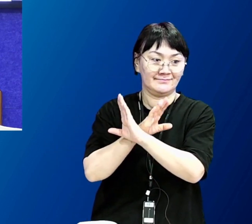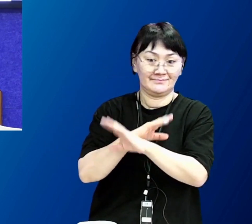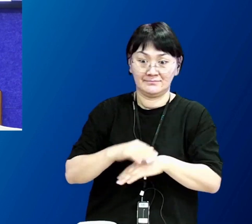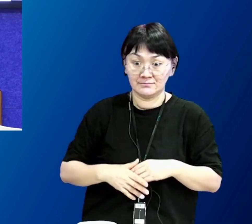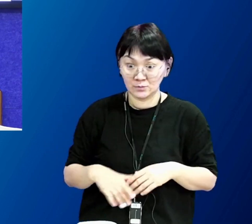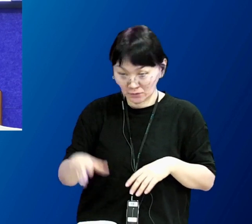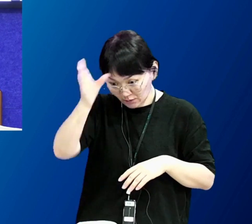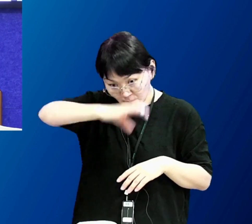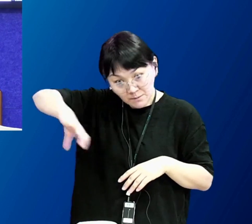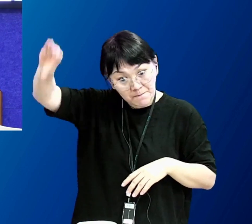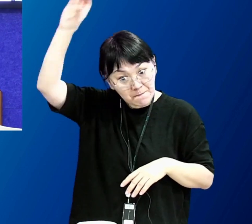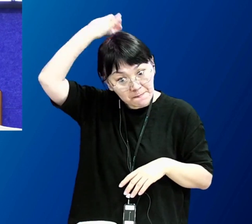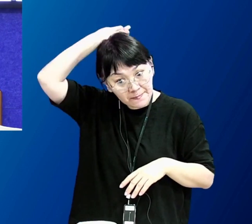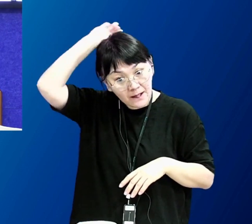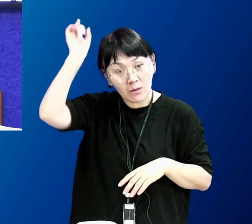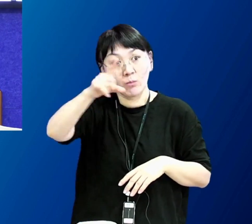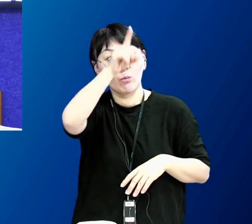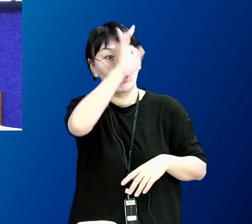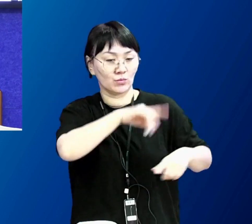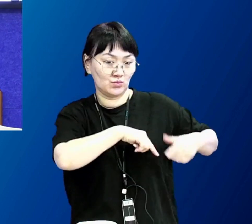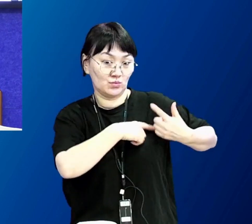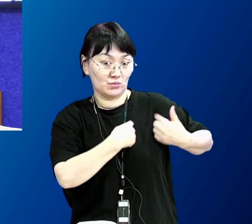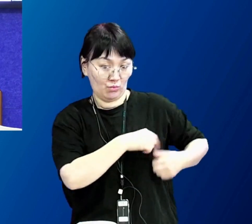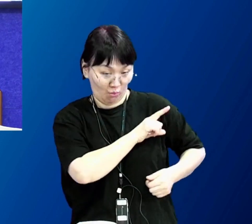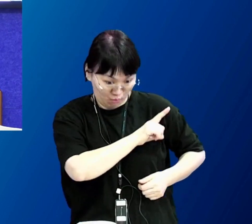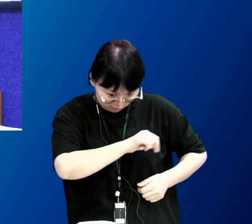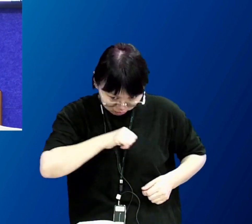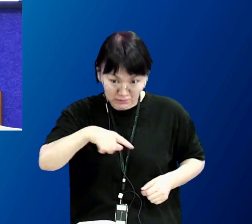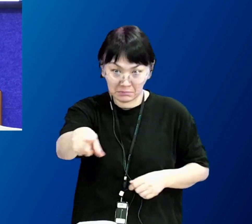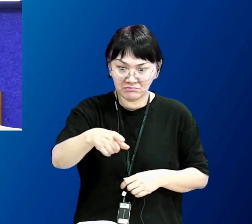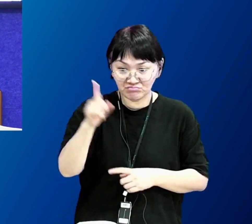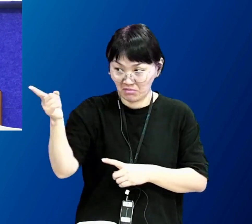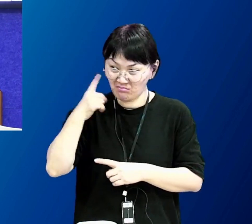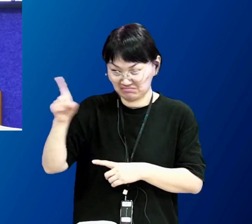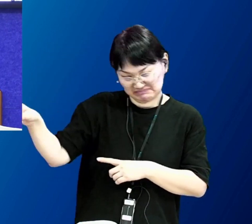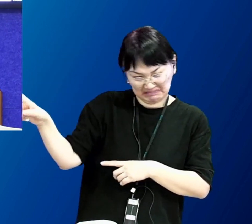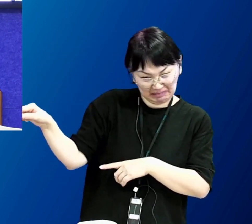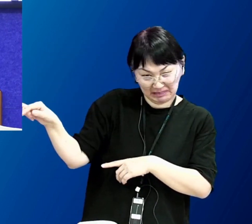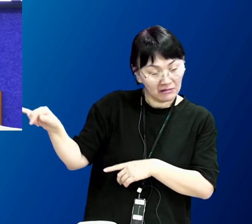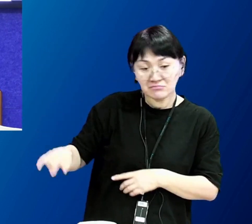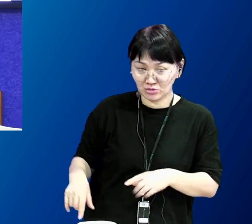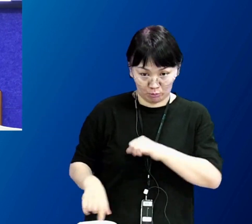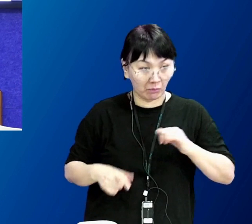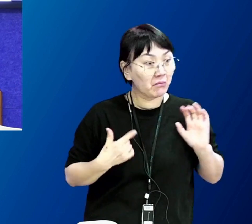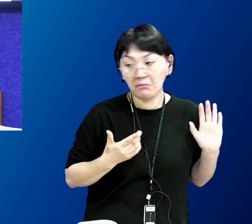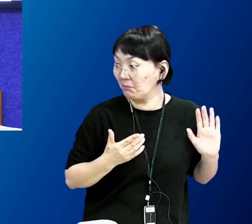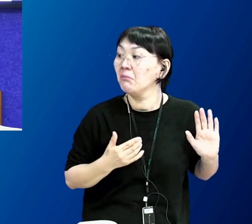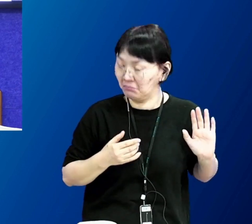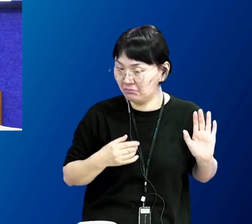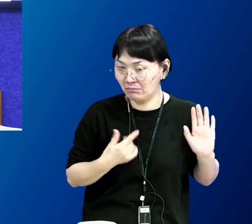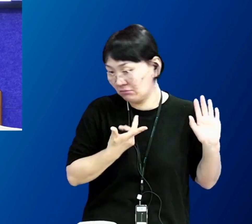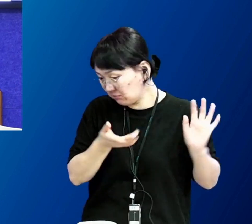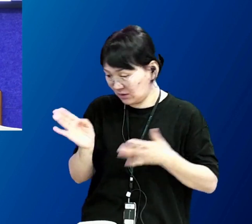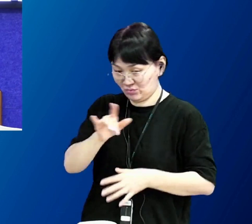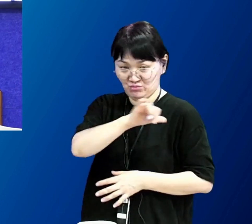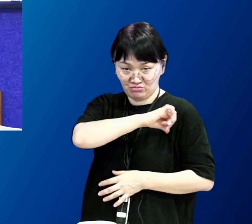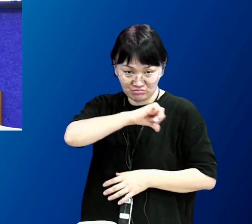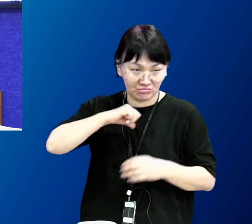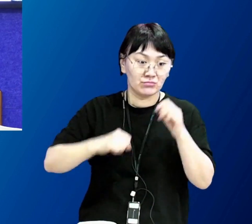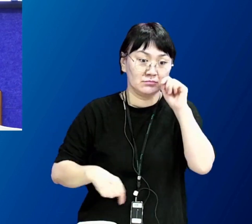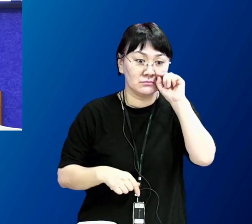Соломон өөрөө бурханаас сэтгэлээ хэрэгүүлсэн баг. 11:9 дээр Соломон зүрх